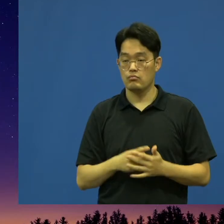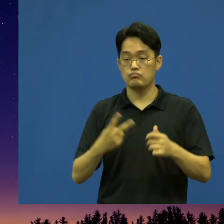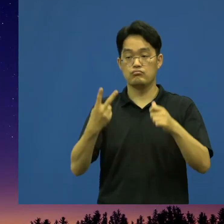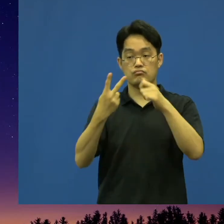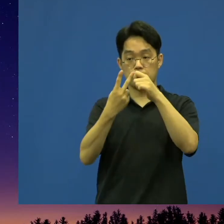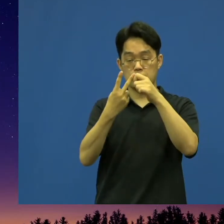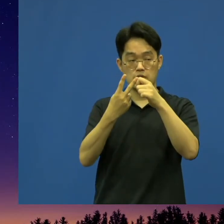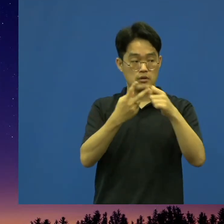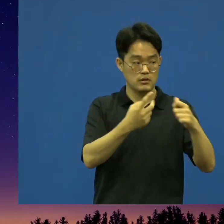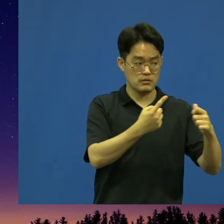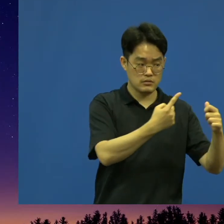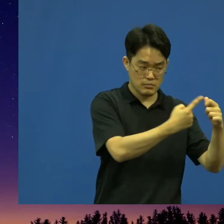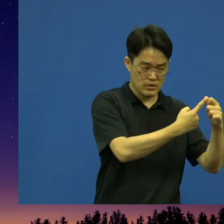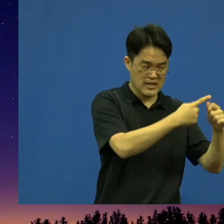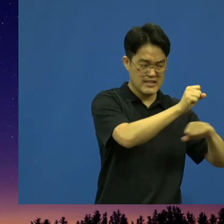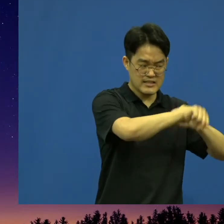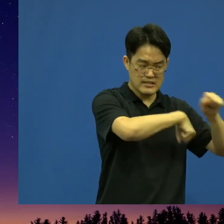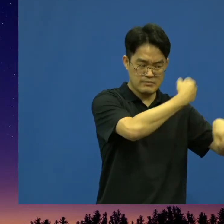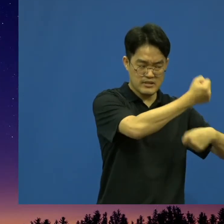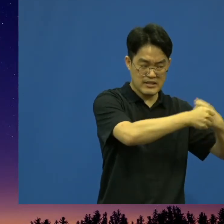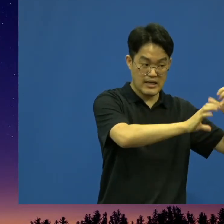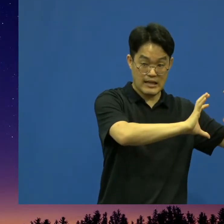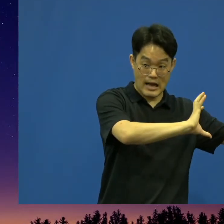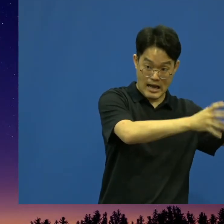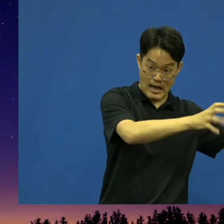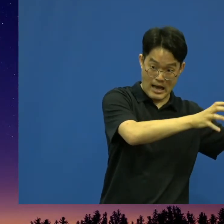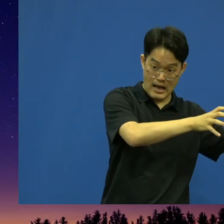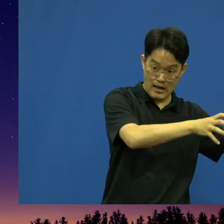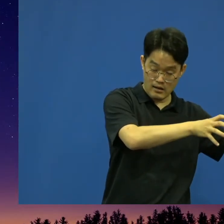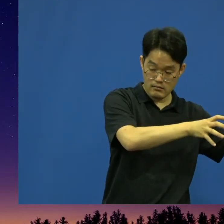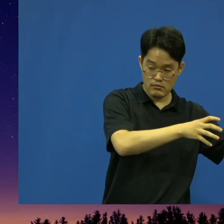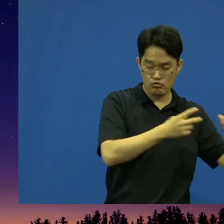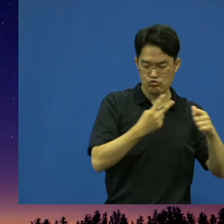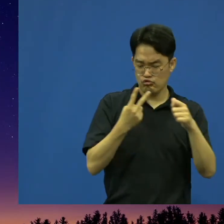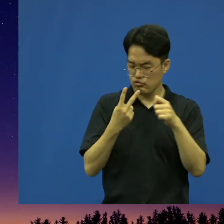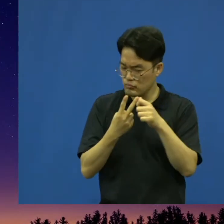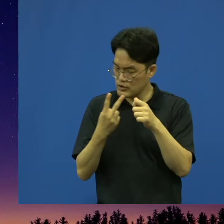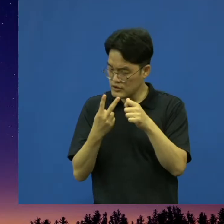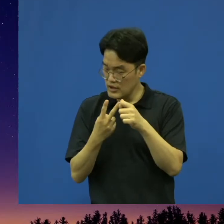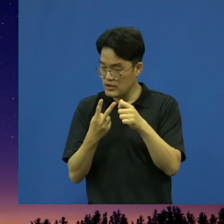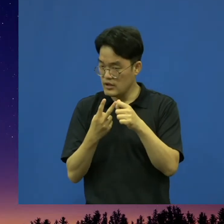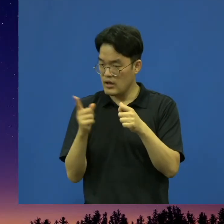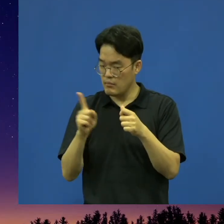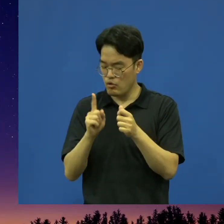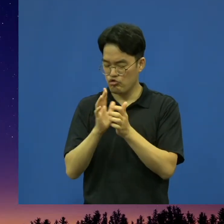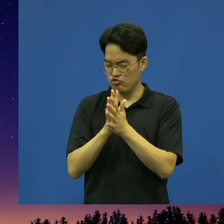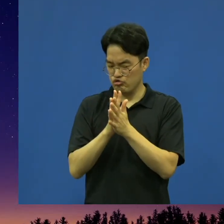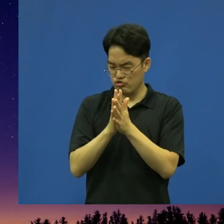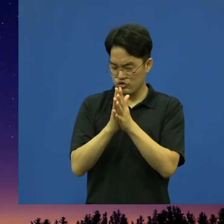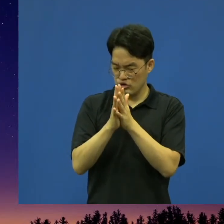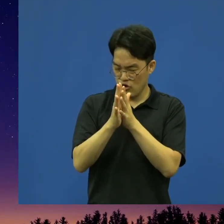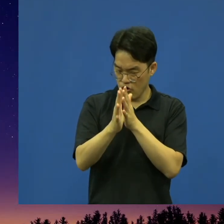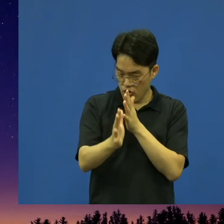첫 번째 환상과 어떤 면에서 순서적으로는 나중에 등장하지만